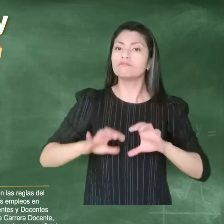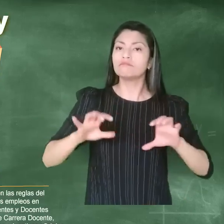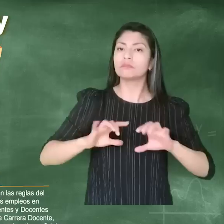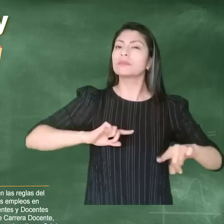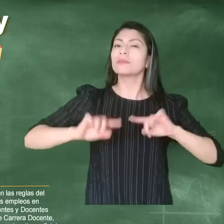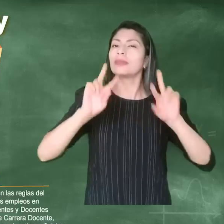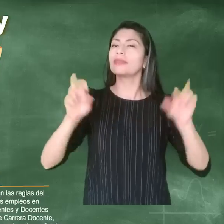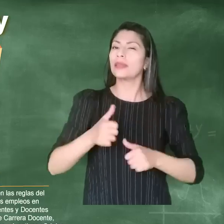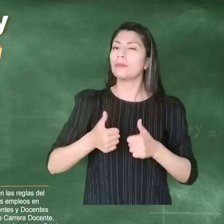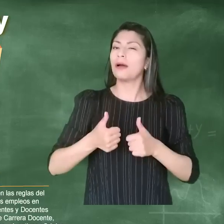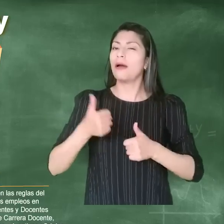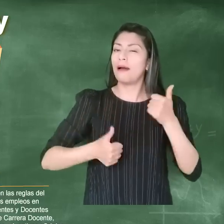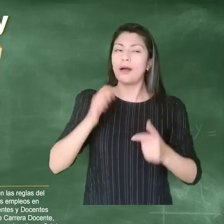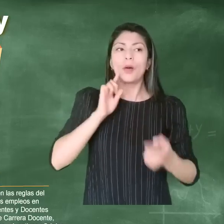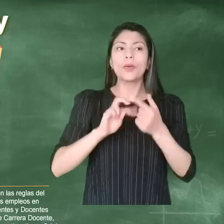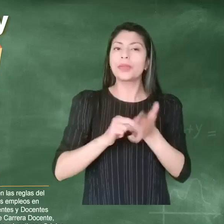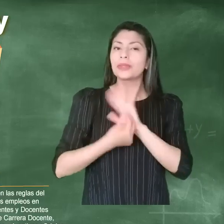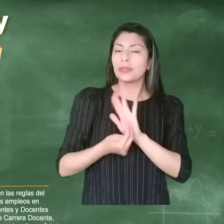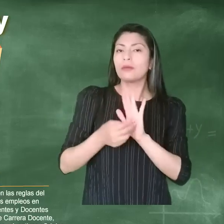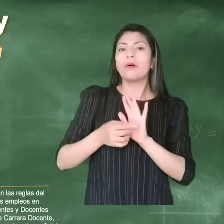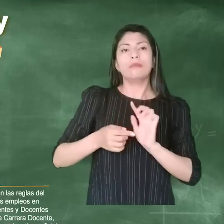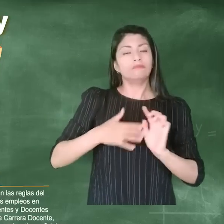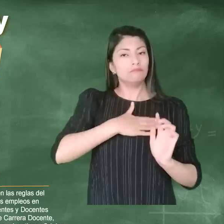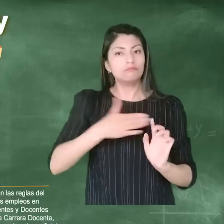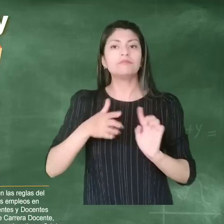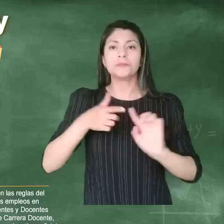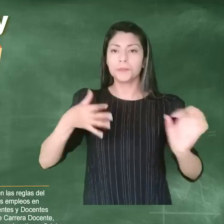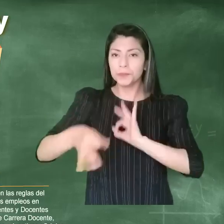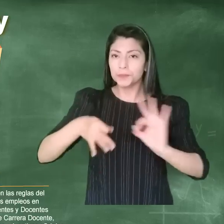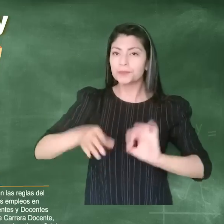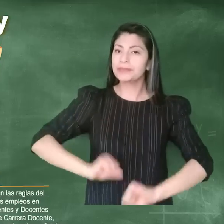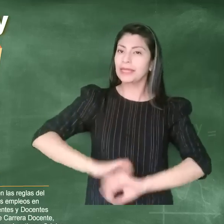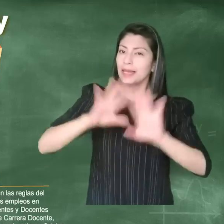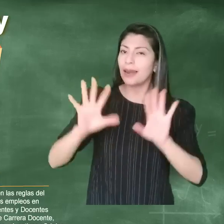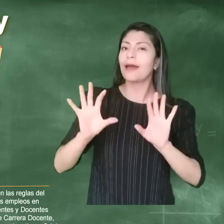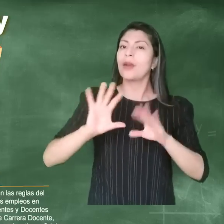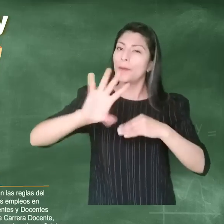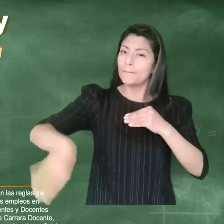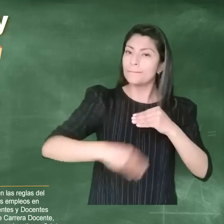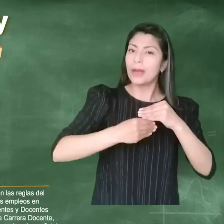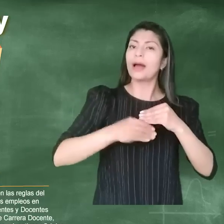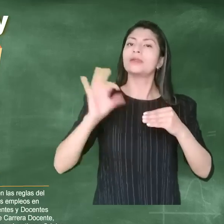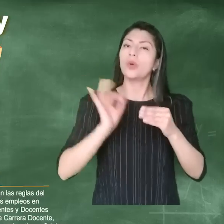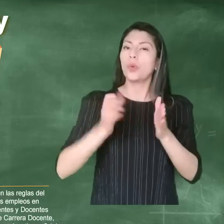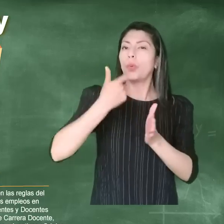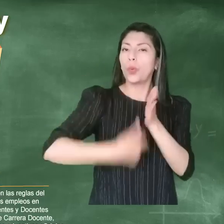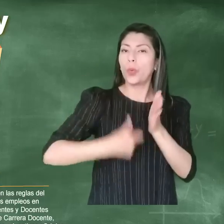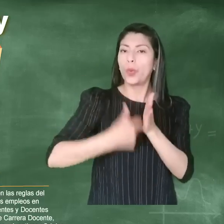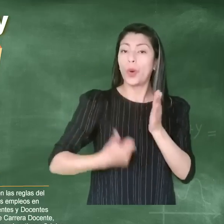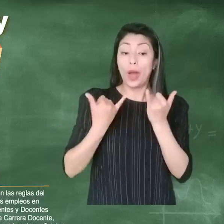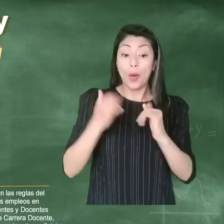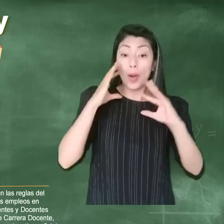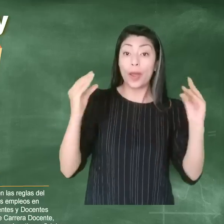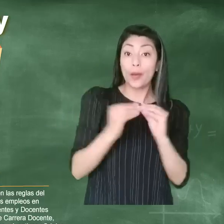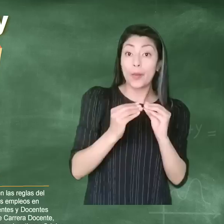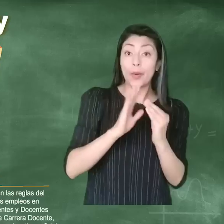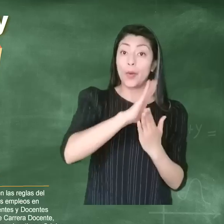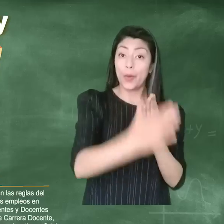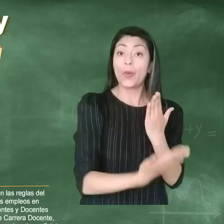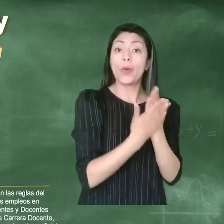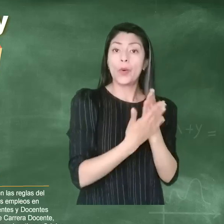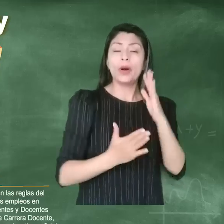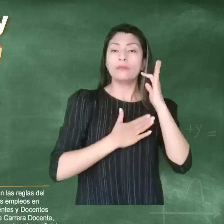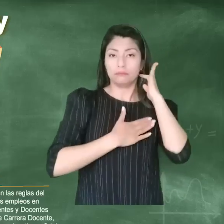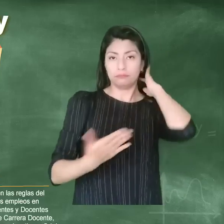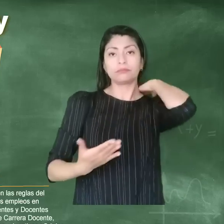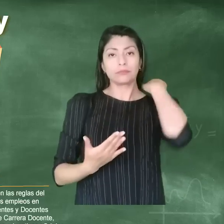actos administrativos mediante los cuales se realicen aclaraciones, correcciones, adiciones y o modificaciones al presente